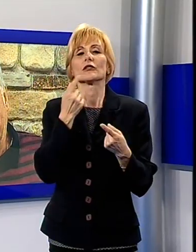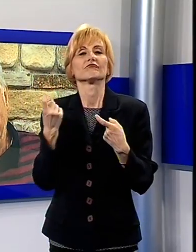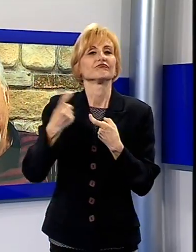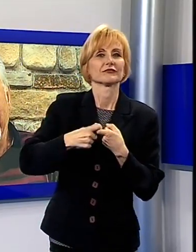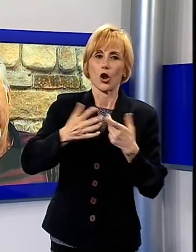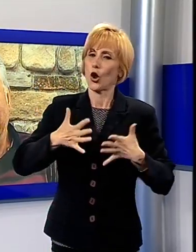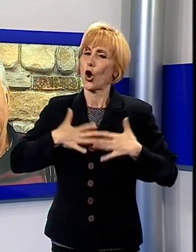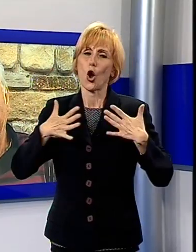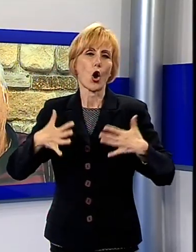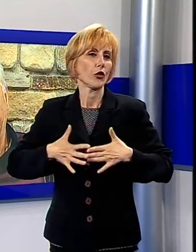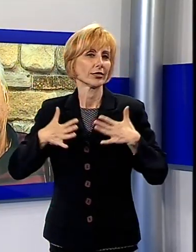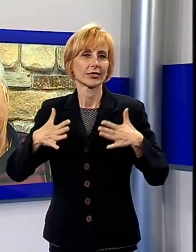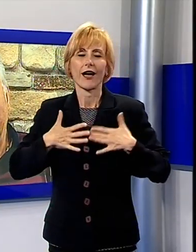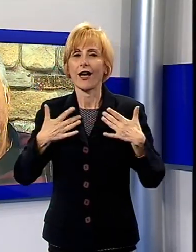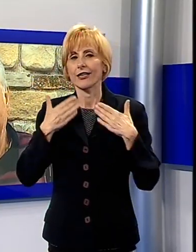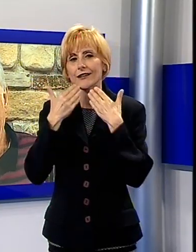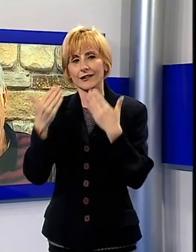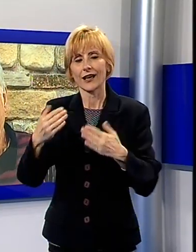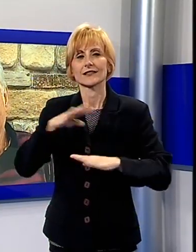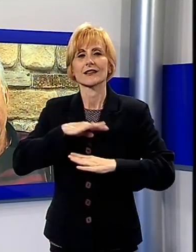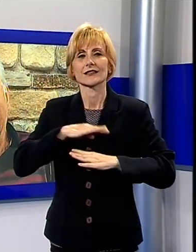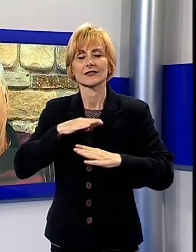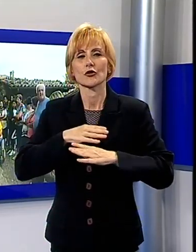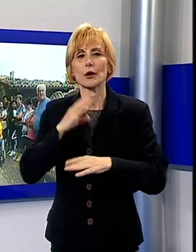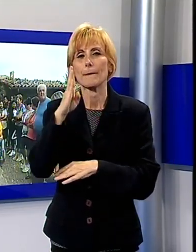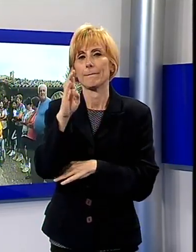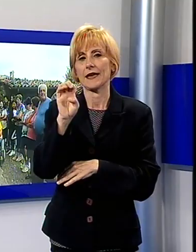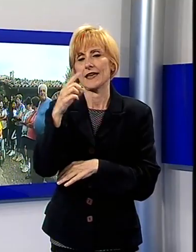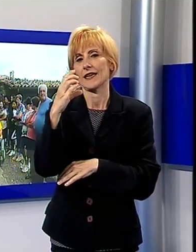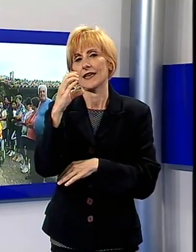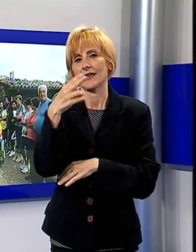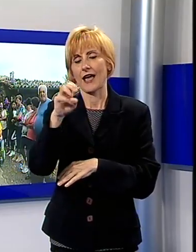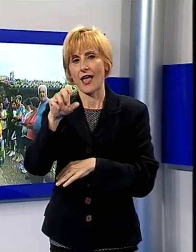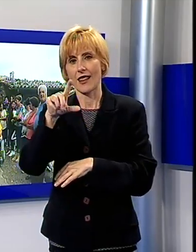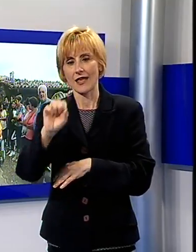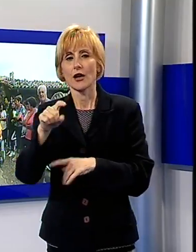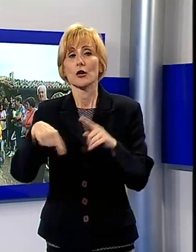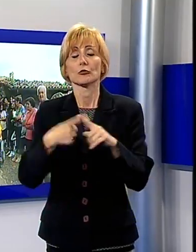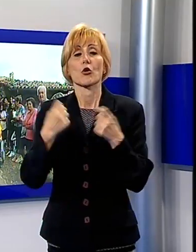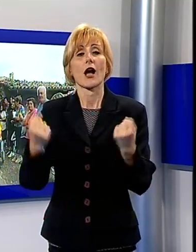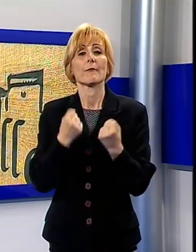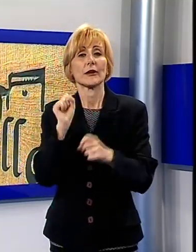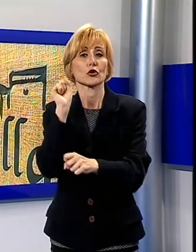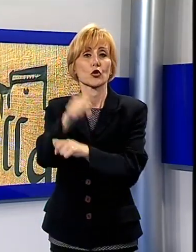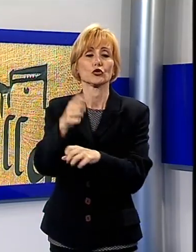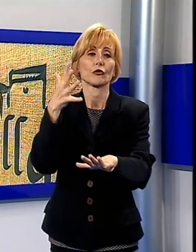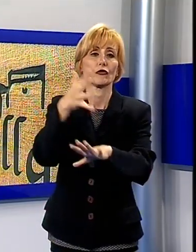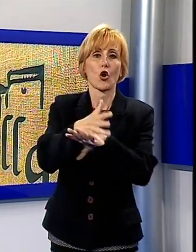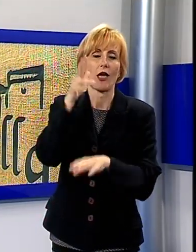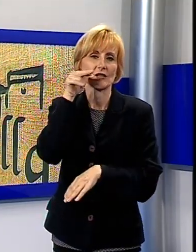entusiasmo all'iniziativa dell'assessore Chiara Pechelli della campagna contro la violenza sulle donne. È proprio con questo scopo che anche a Gragnanella